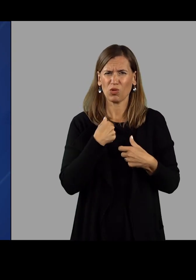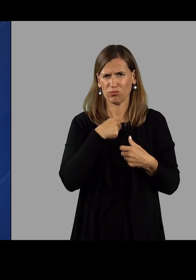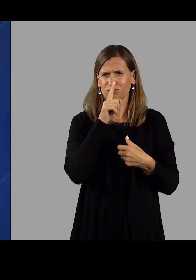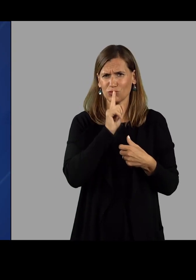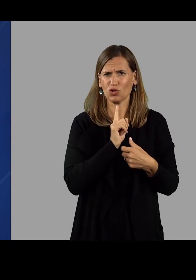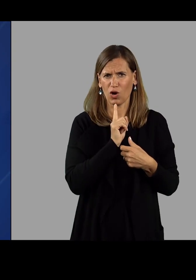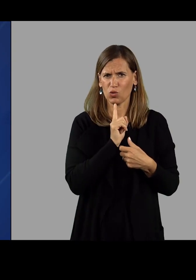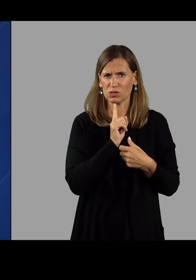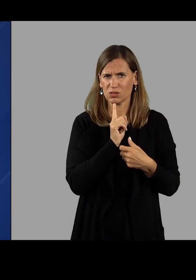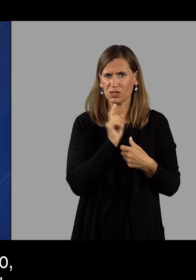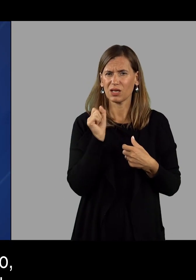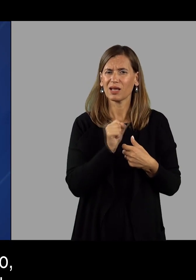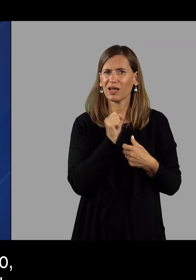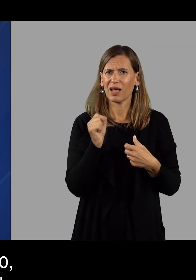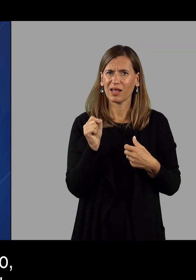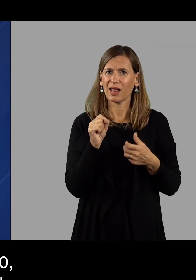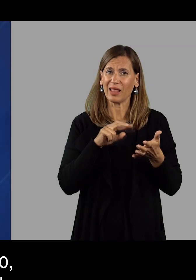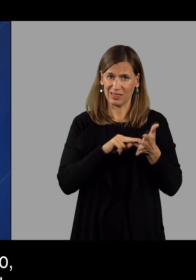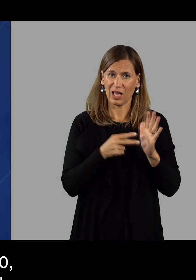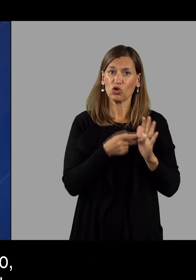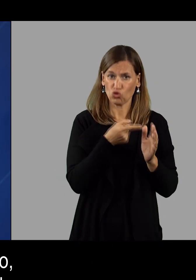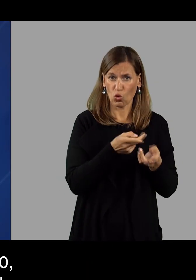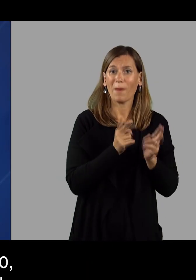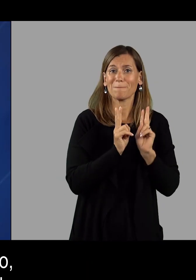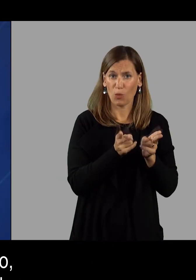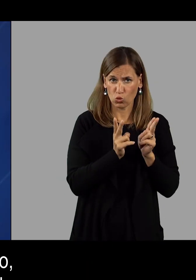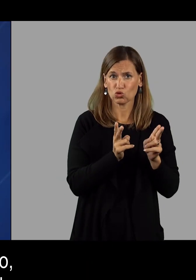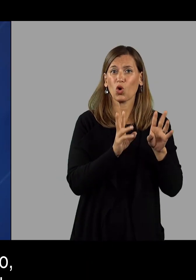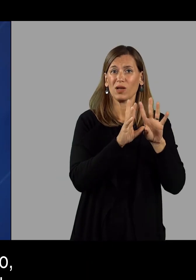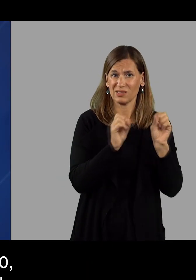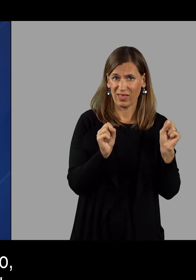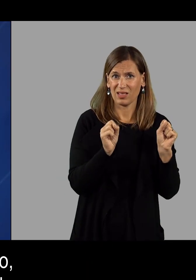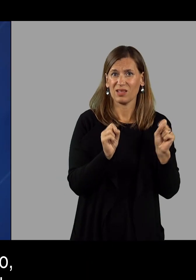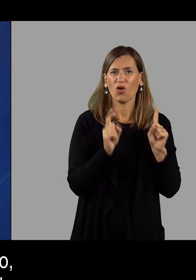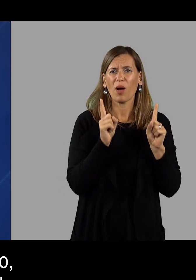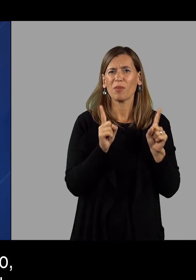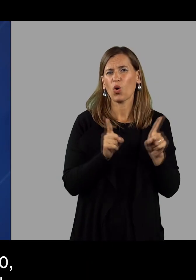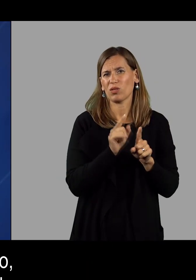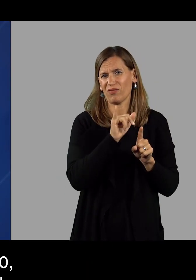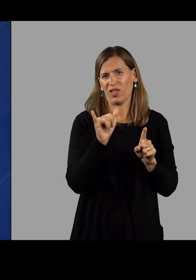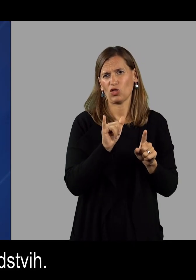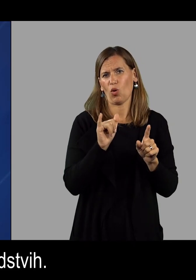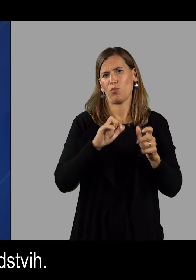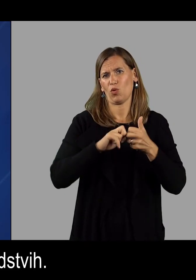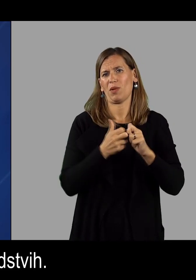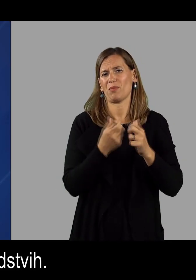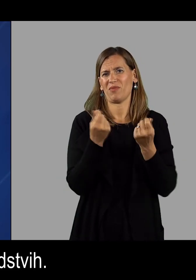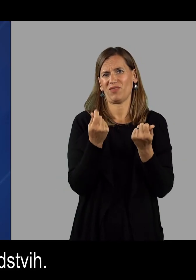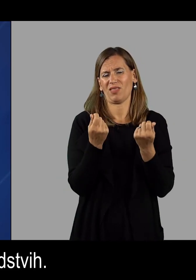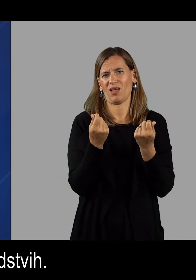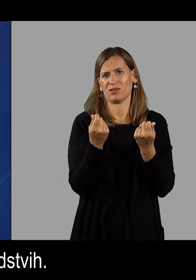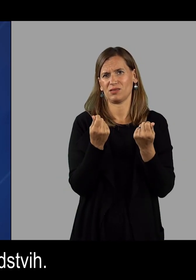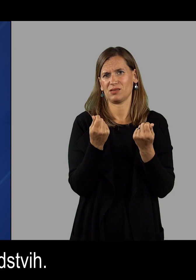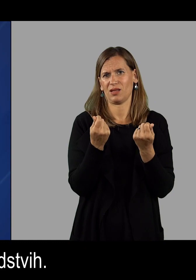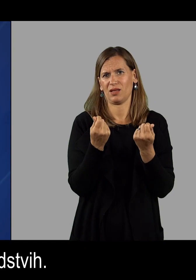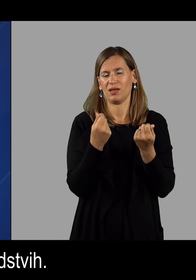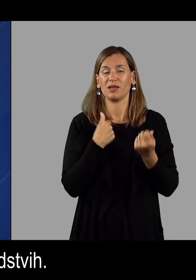me osebno žalosti, ker tehnično je to možno izvedljivo, ampak kot vedno se zatakne pri finančnih